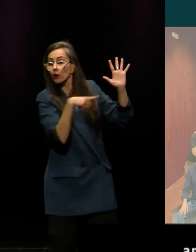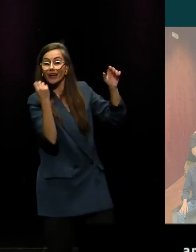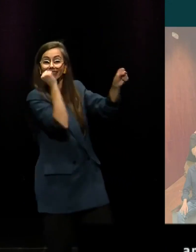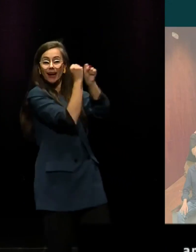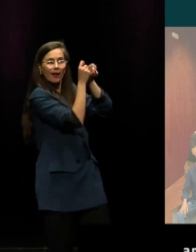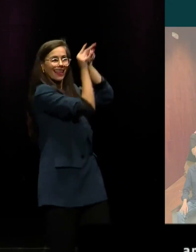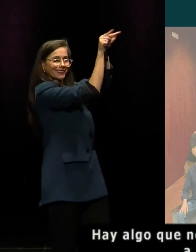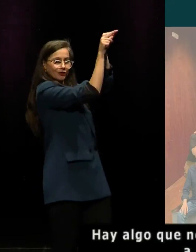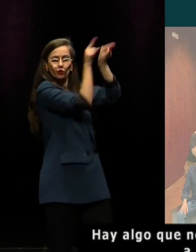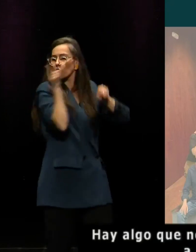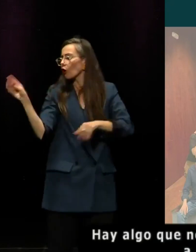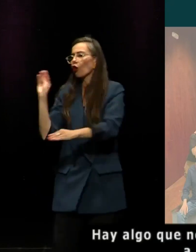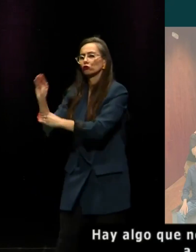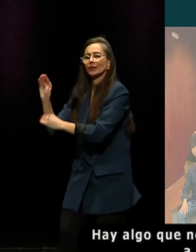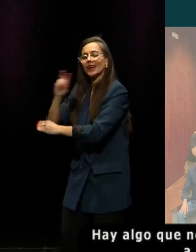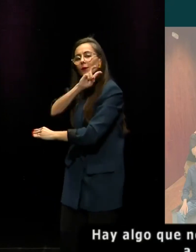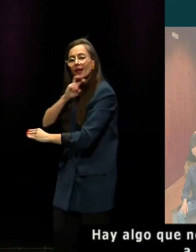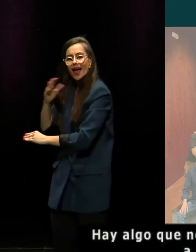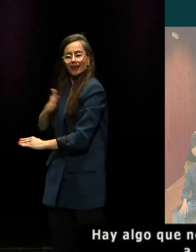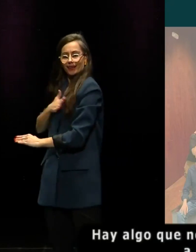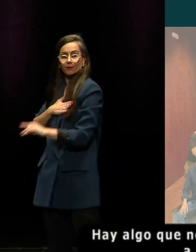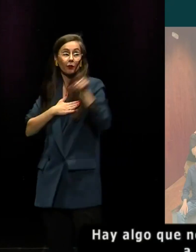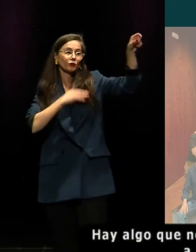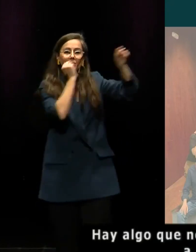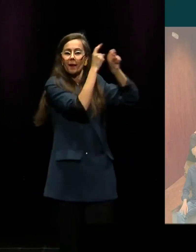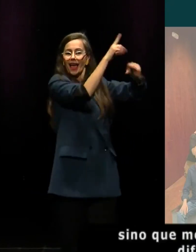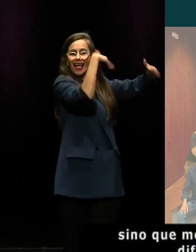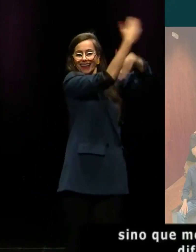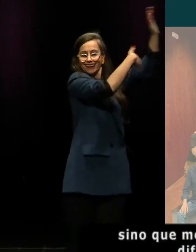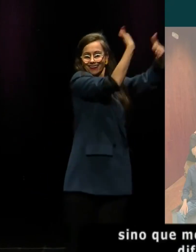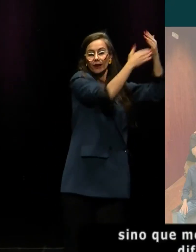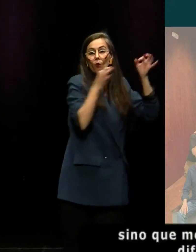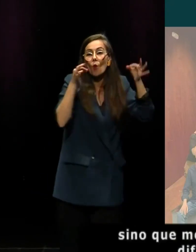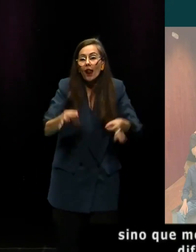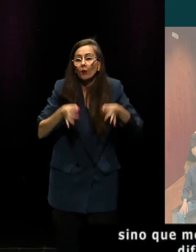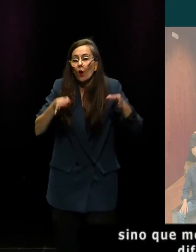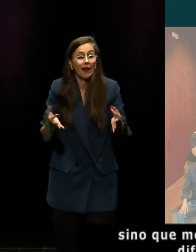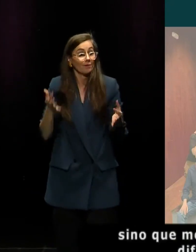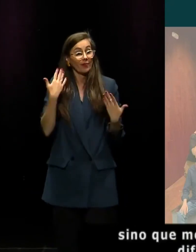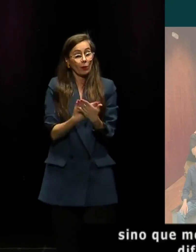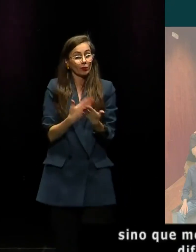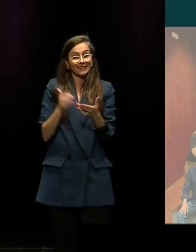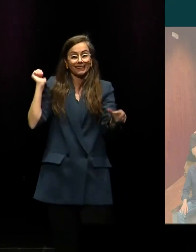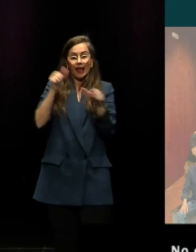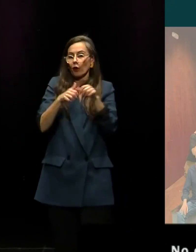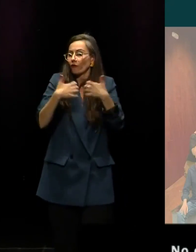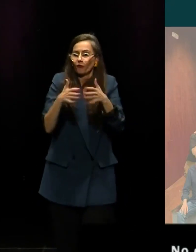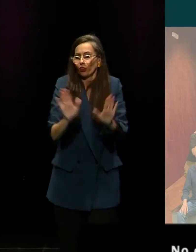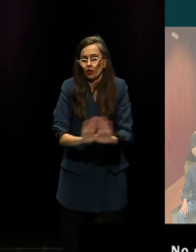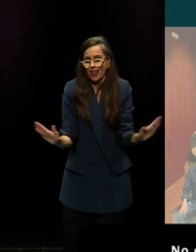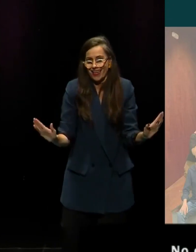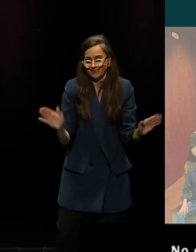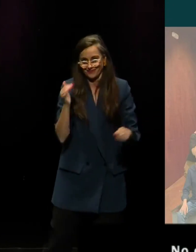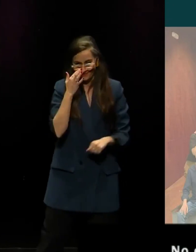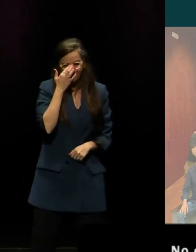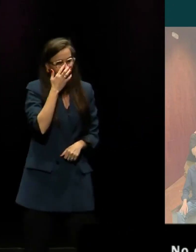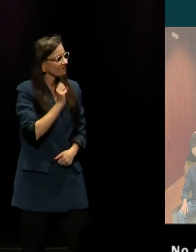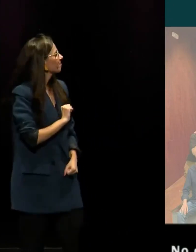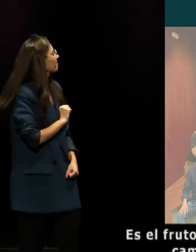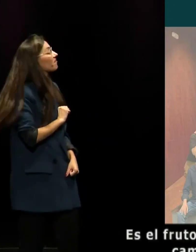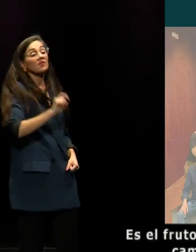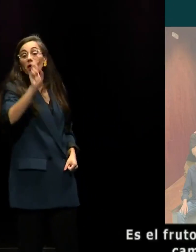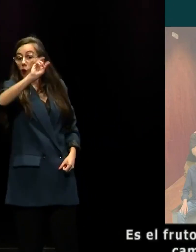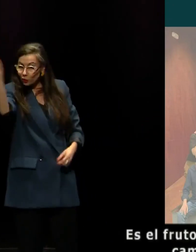malo. Esto es el fruto de que vamos cambiando, vamos evolucionando y tenemos que trabajar sobre eso.